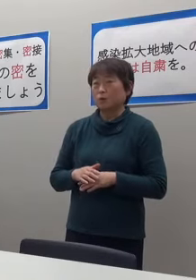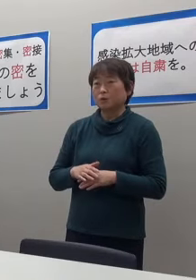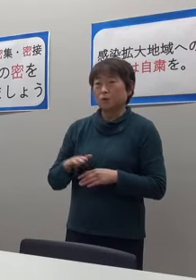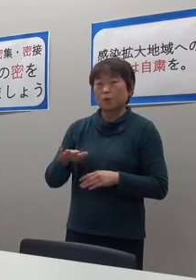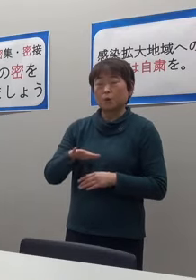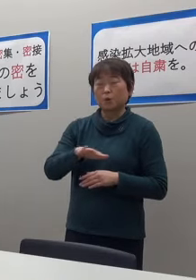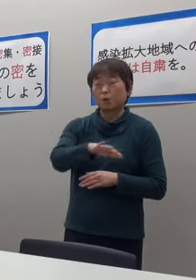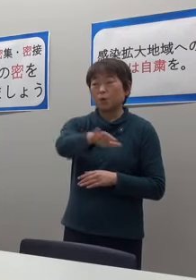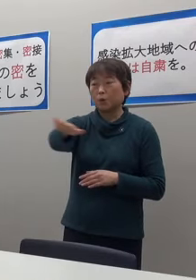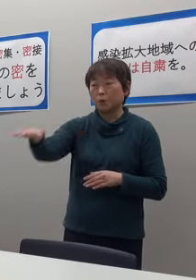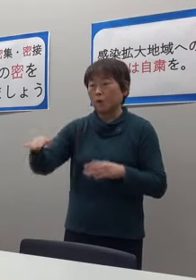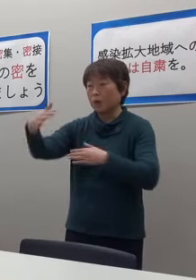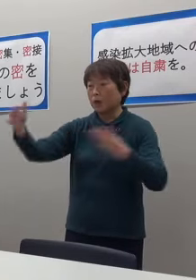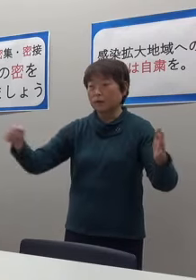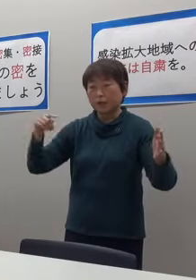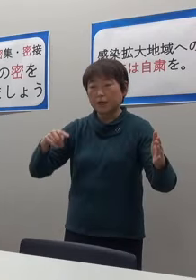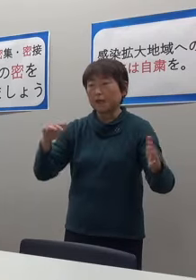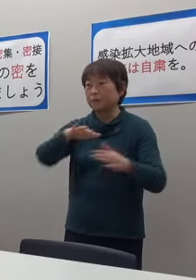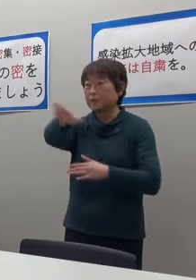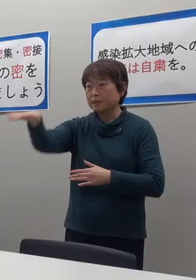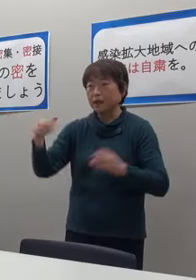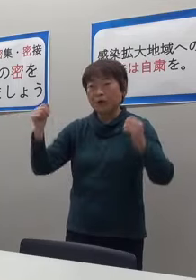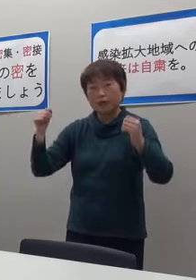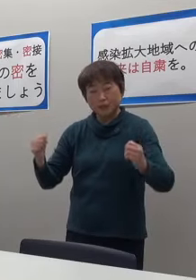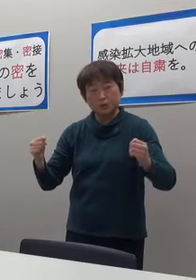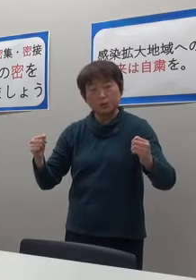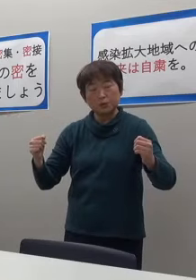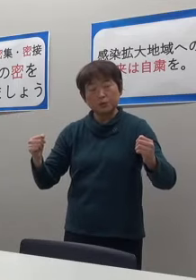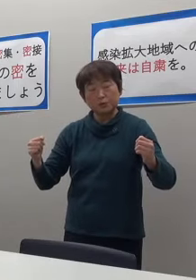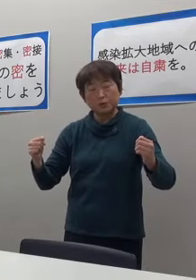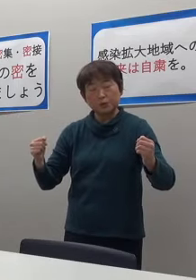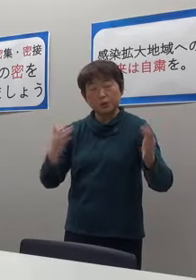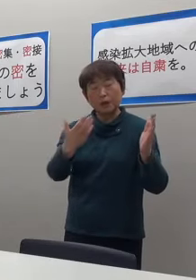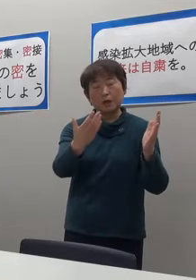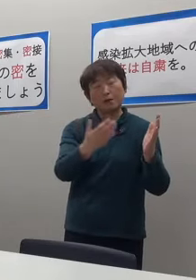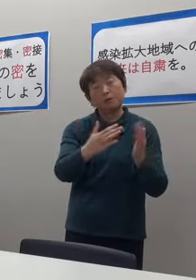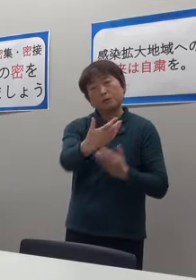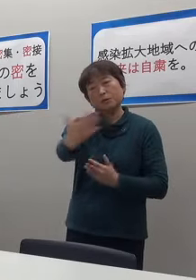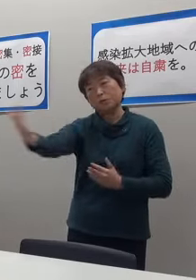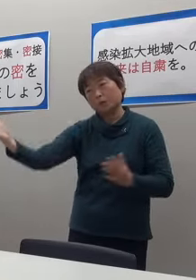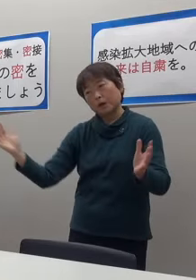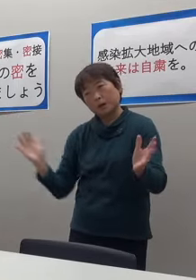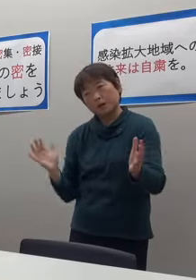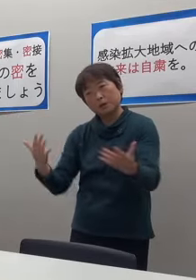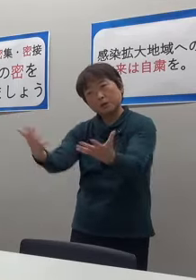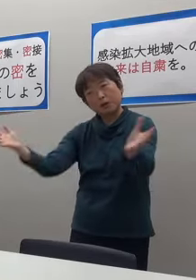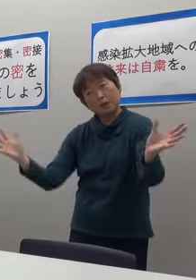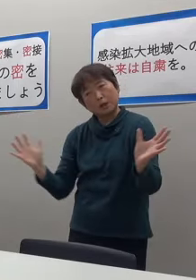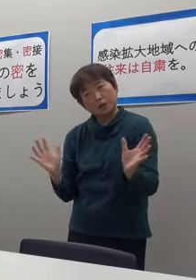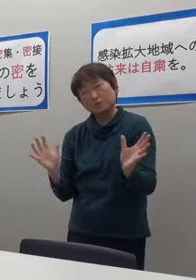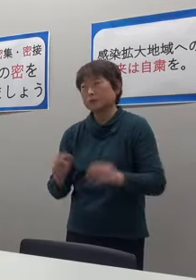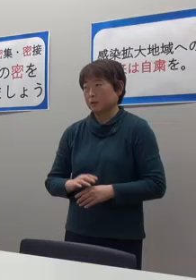ういう、まあ、スペースですね。それが、まあ、フロアっていうところですかね、はい、 部署